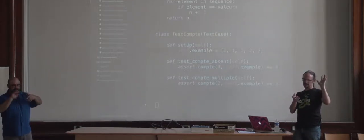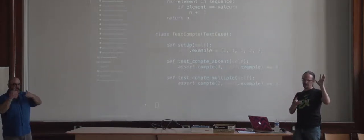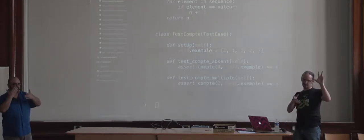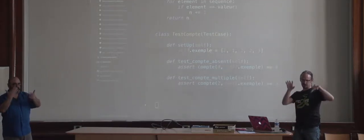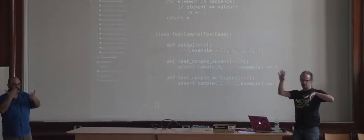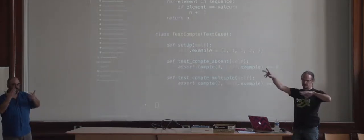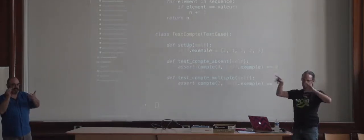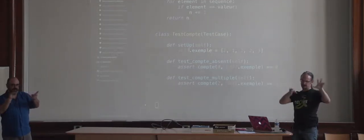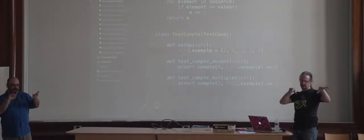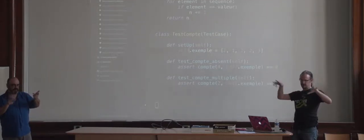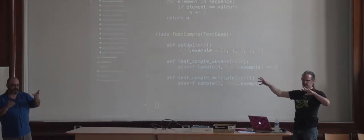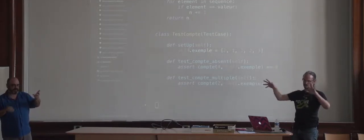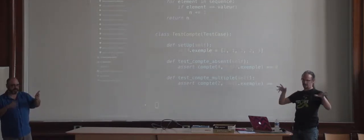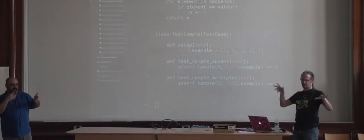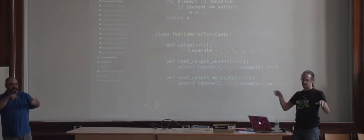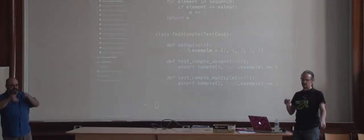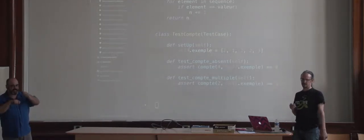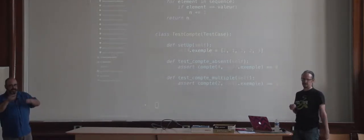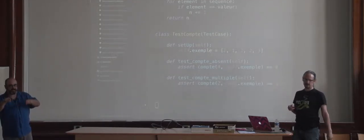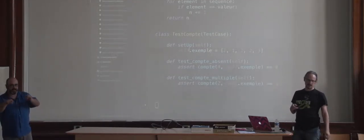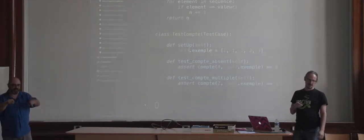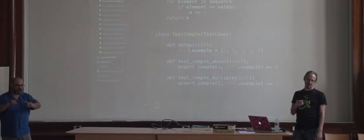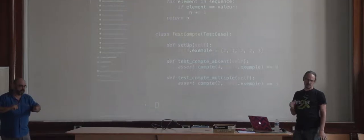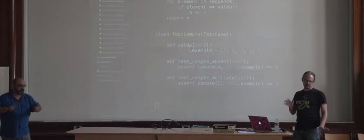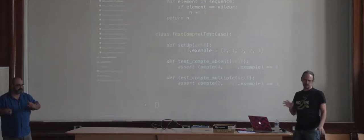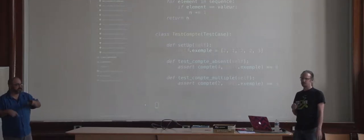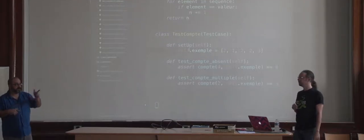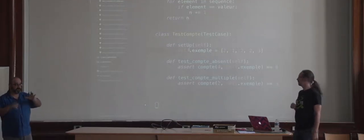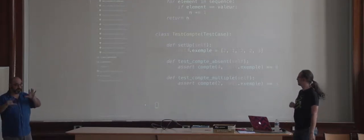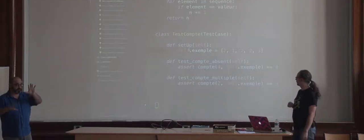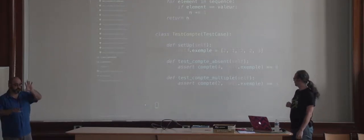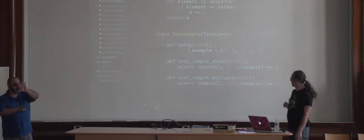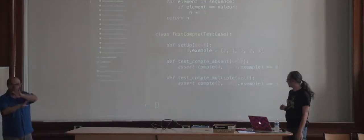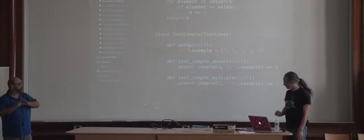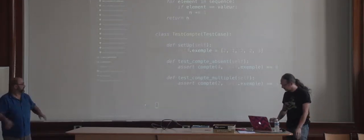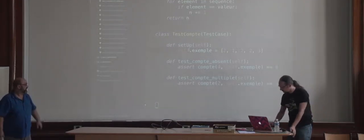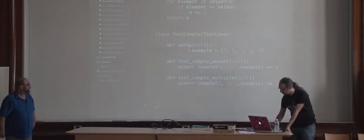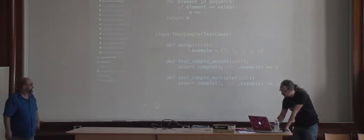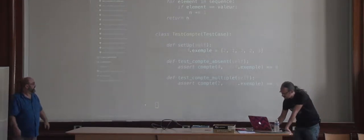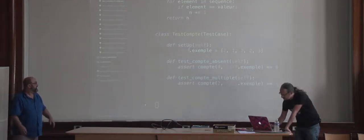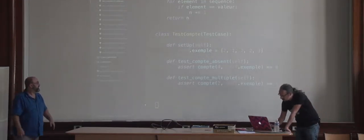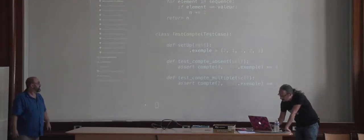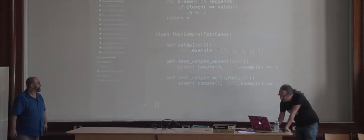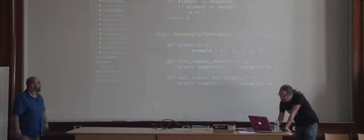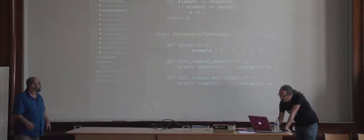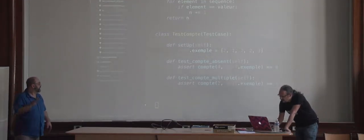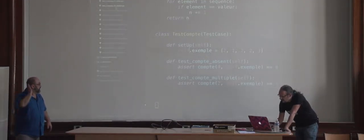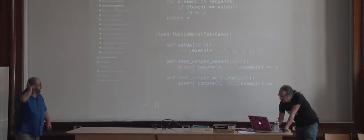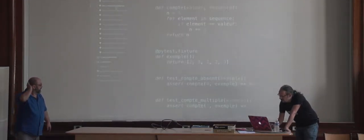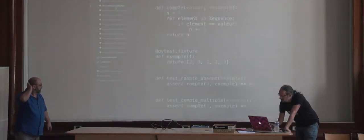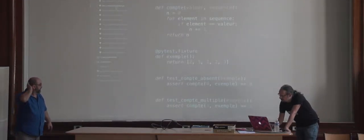choses différentes qui étaient utilisées par certains tests, mais pas forcément par d'autres. Et évidemment, on ne sait plus trop ce qui se passe.